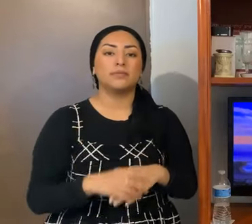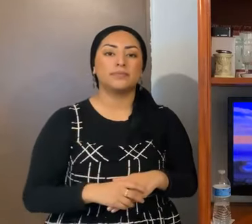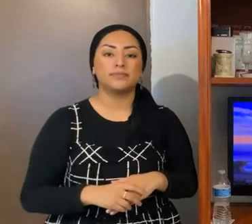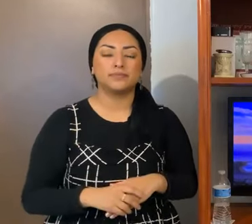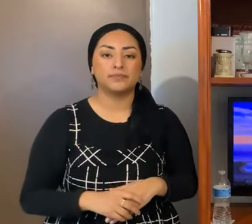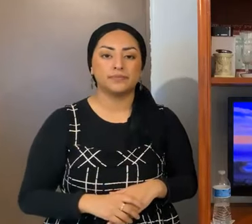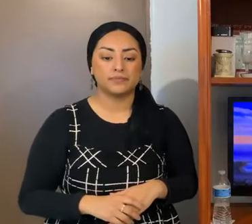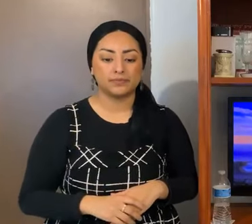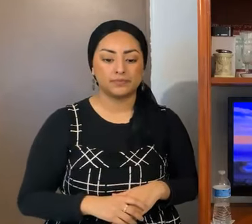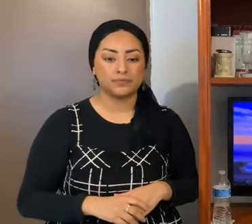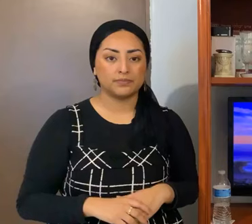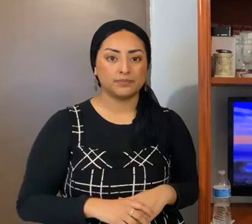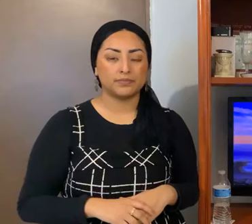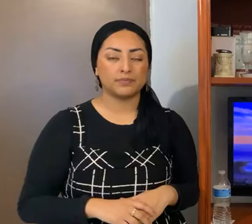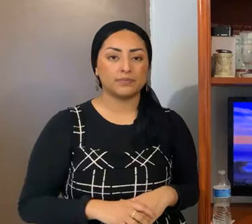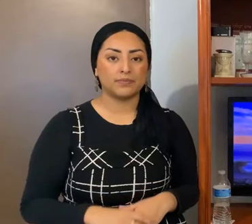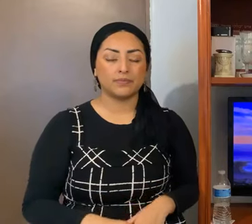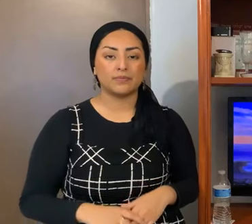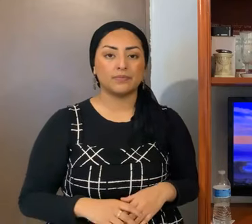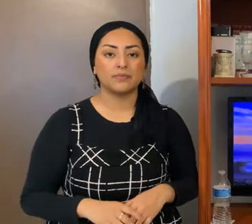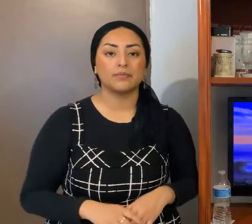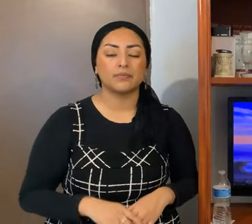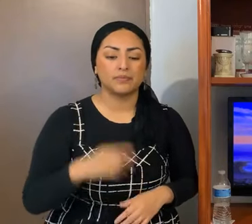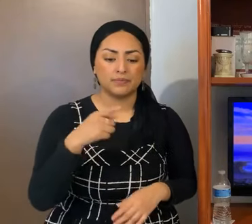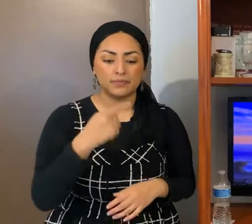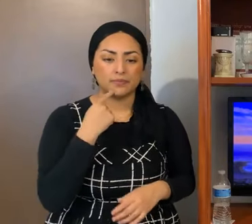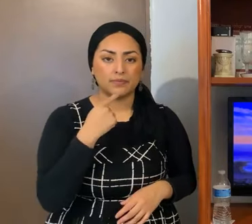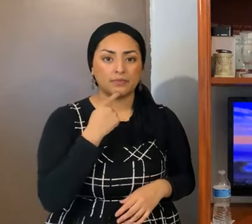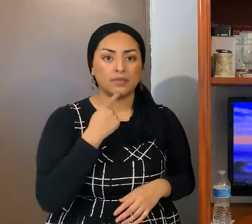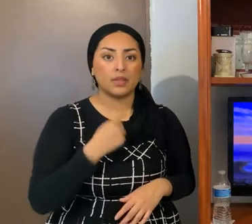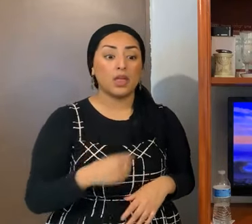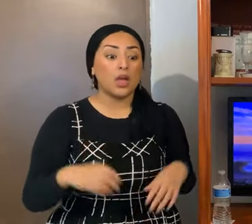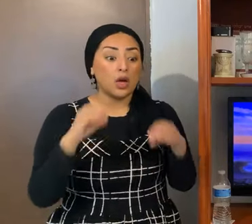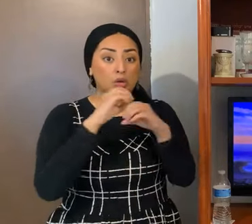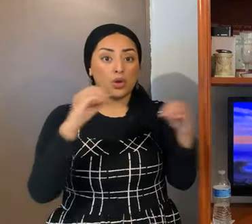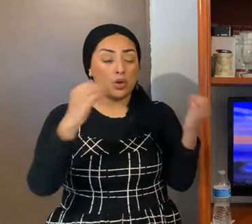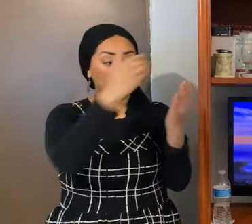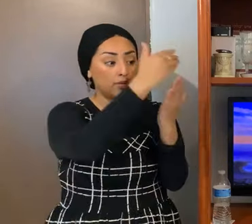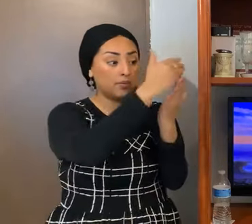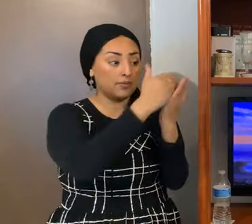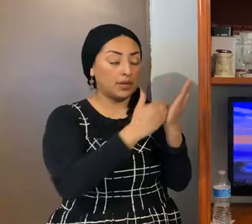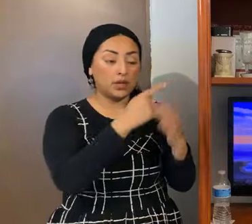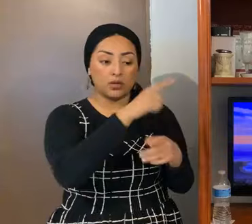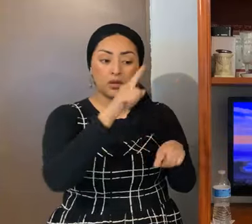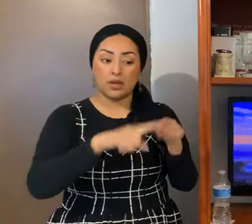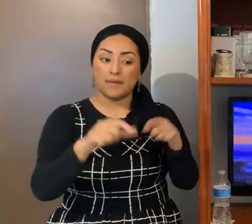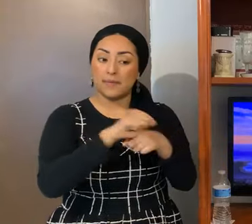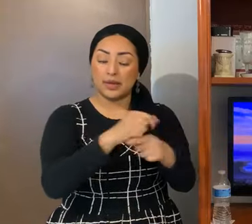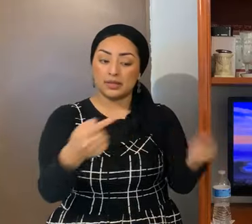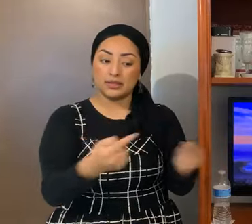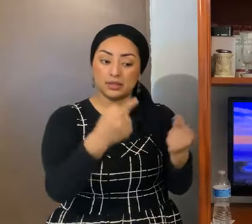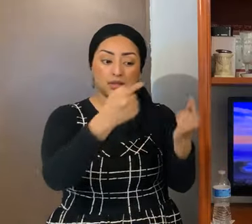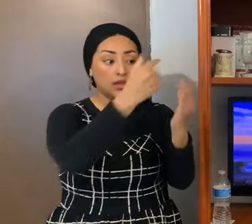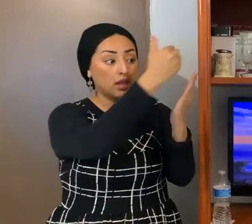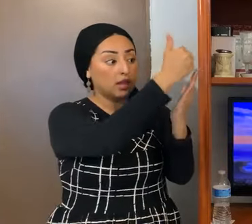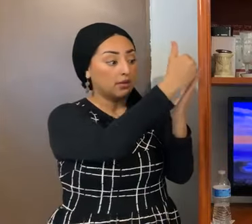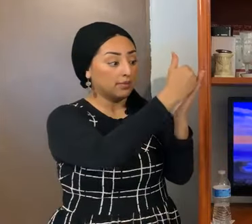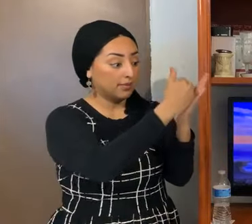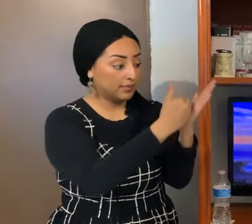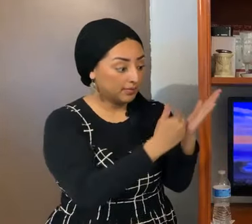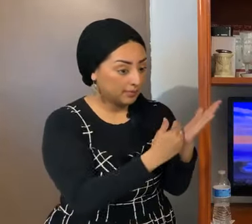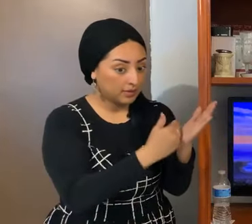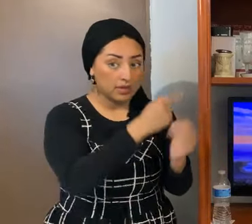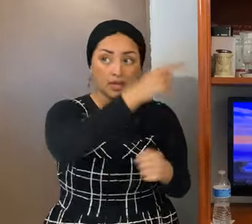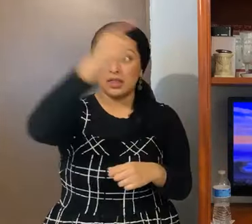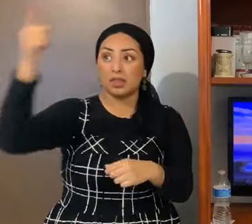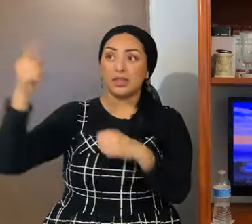Levítico 18, 24 y 25 dice: en ninguna de estas cosas os amancillaréis, pues en todas estas cosas se han corrompido